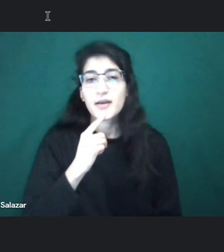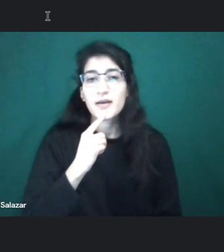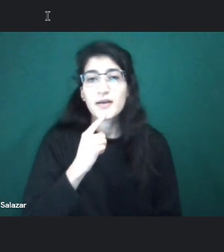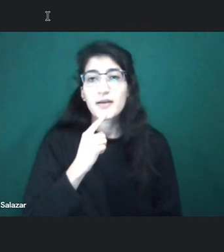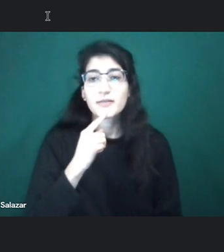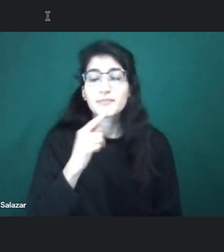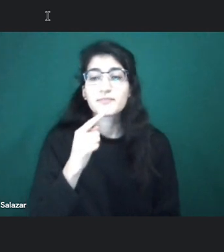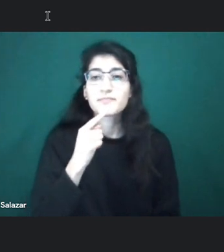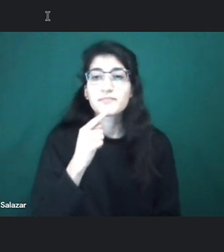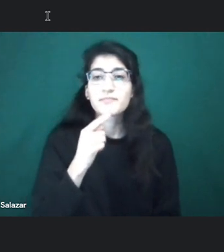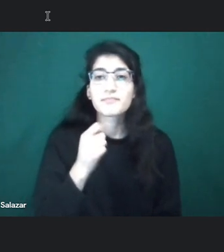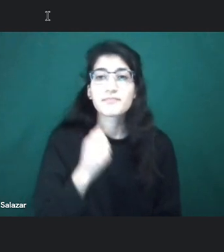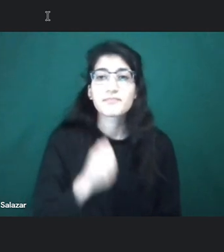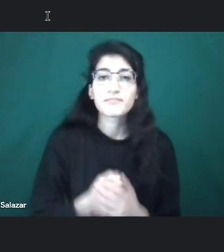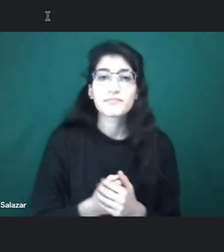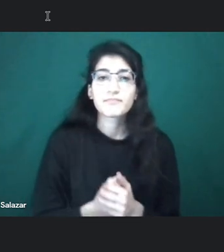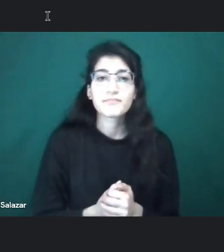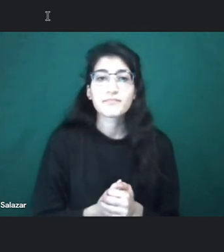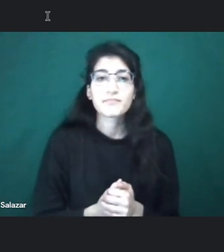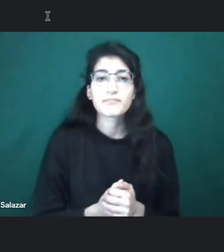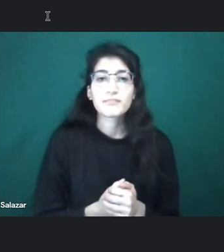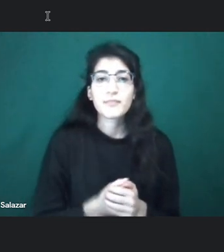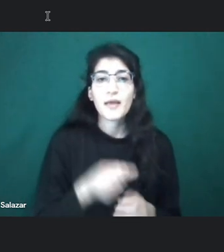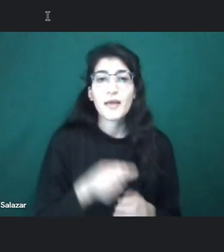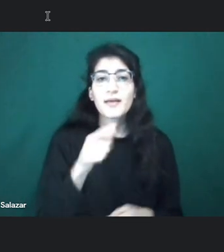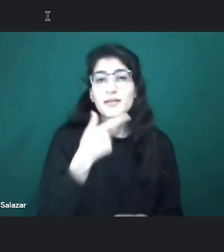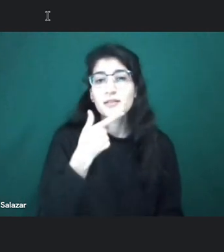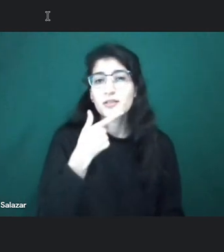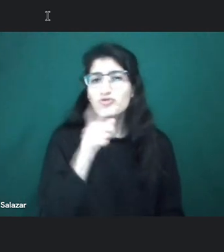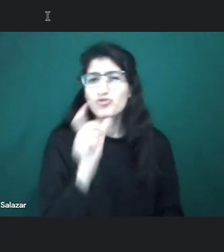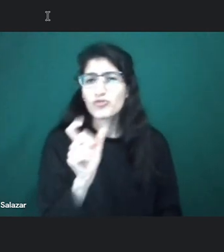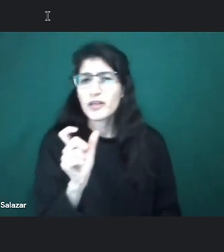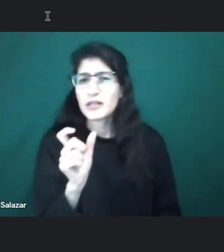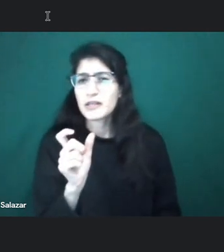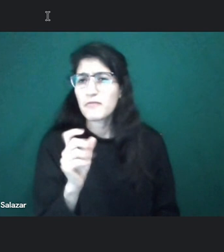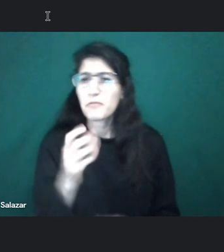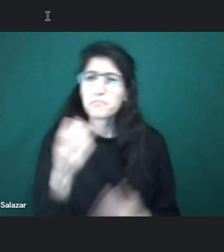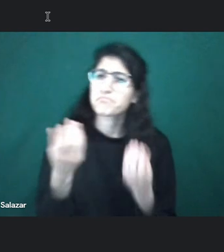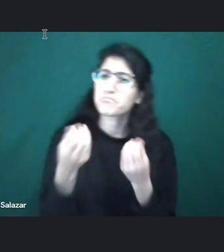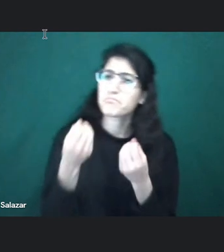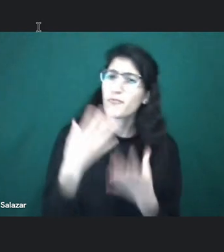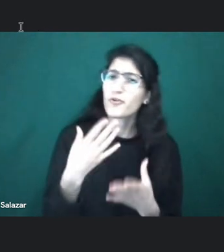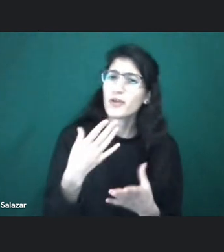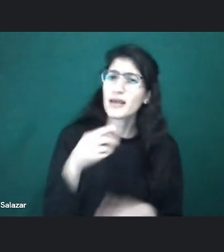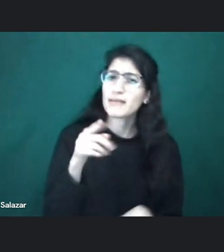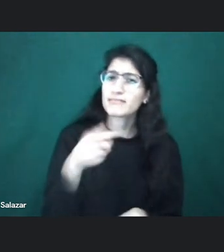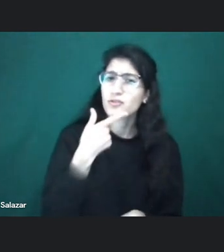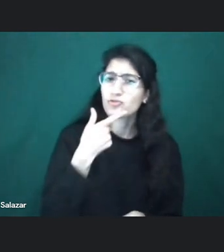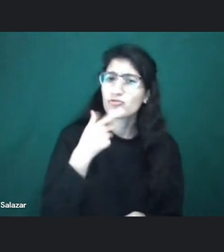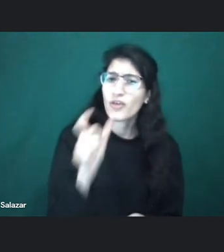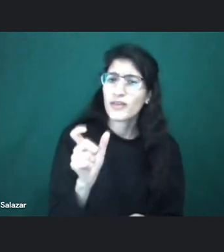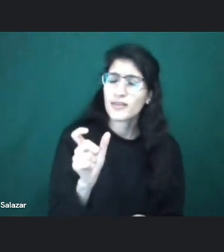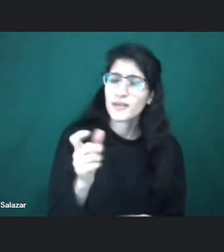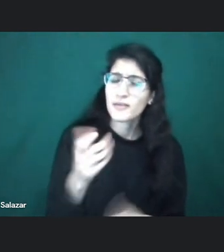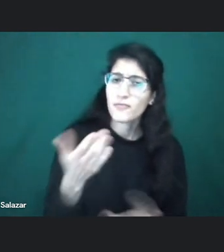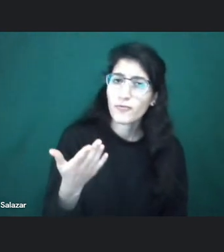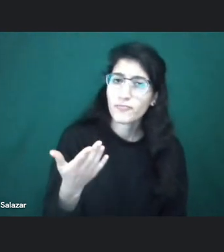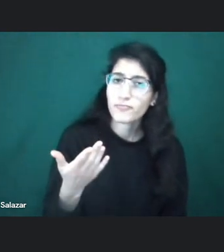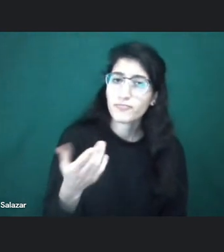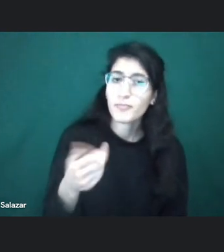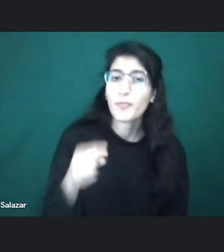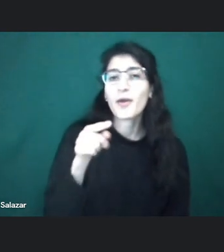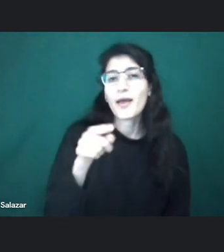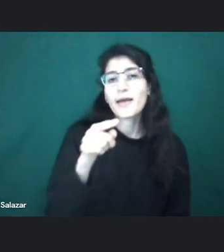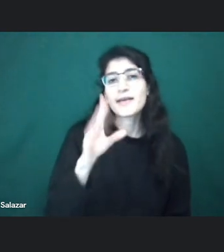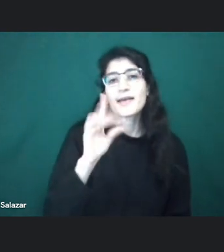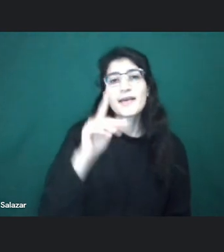¿Cómo? ¿Cómo se dan cuenta que es sustantivo? Tiene un artículo, un determinante inmediatamente anterior. Muy bien, y después le